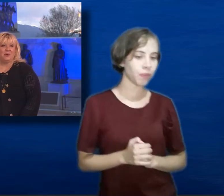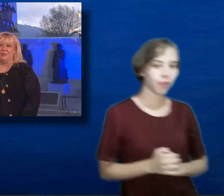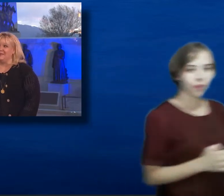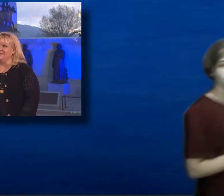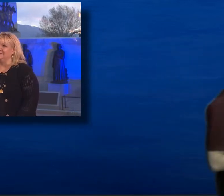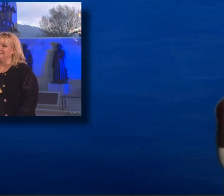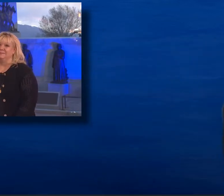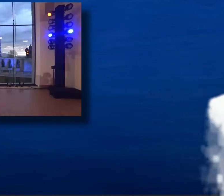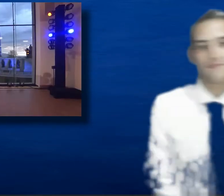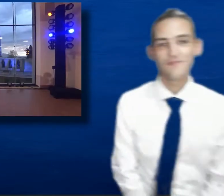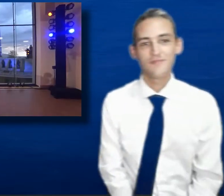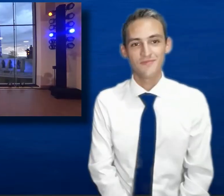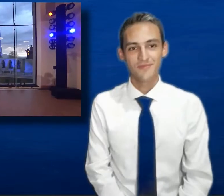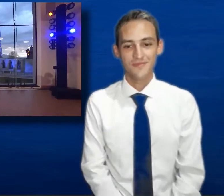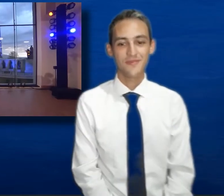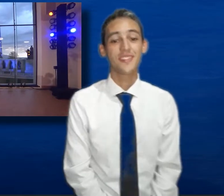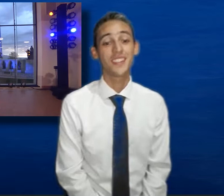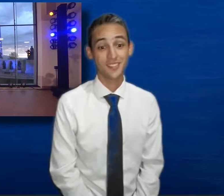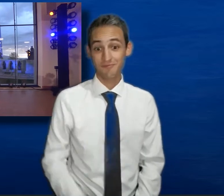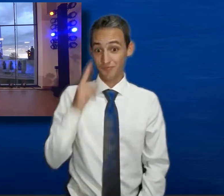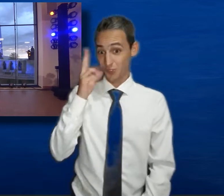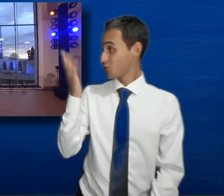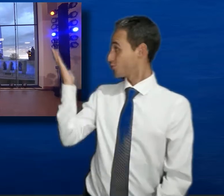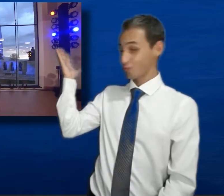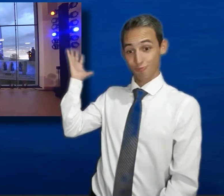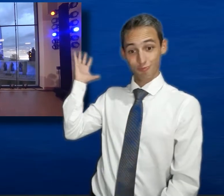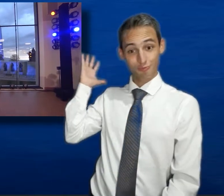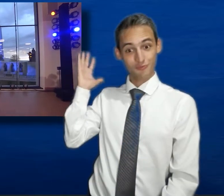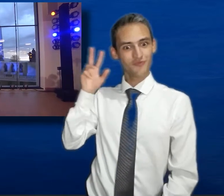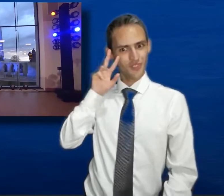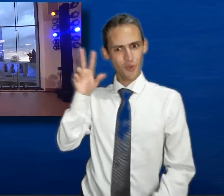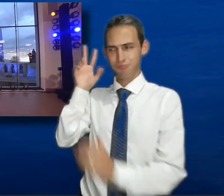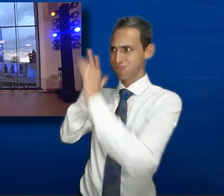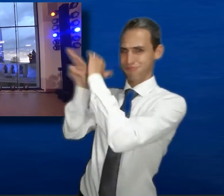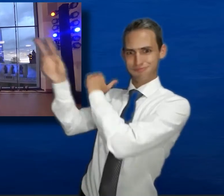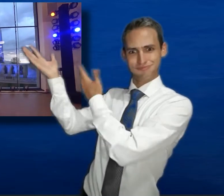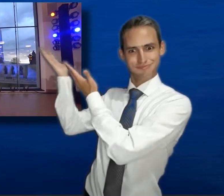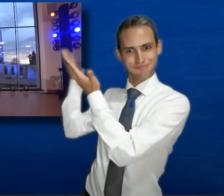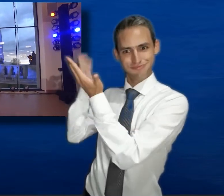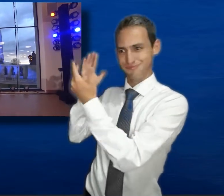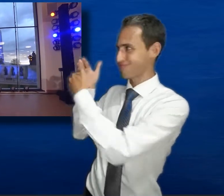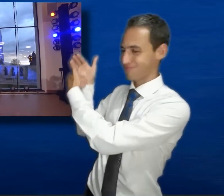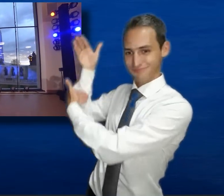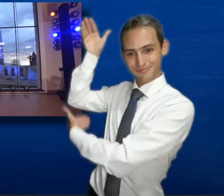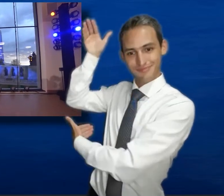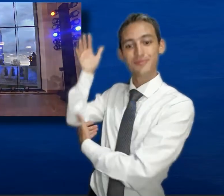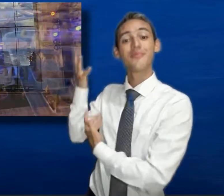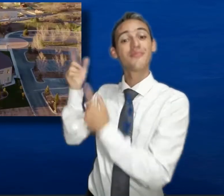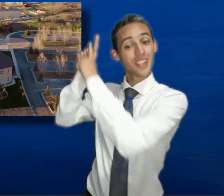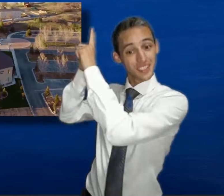eleitos para realizar seu propósito. Como vocês podem ver, a poucos metros de onde estou aqui, no Centro de